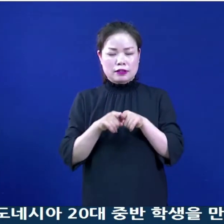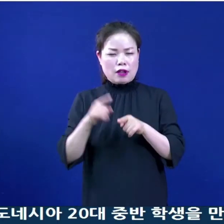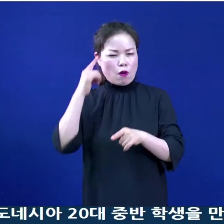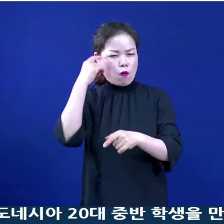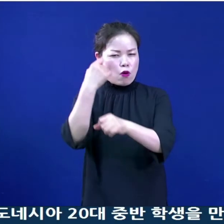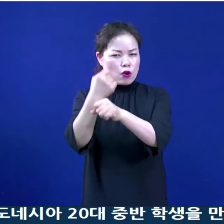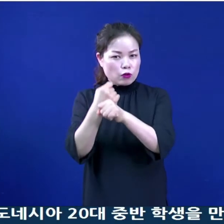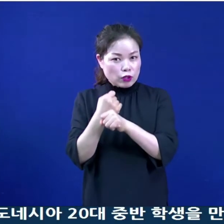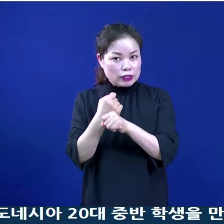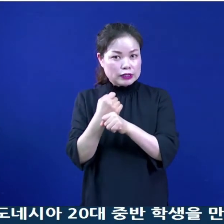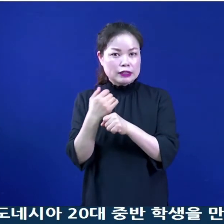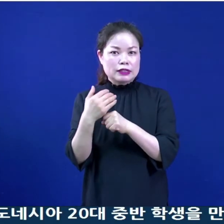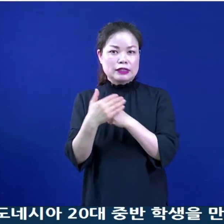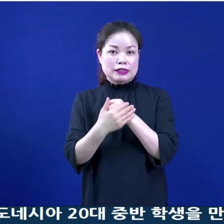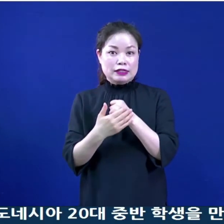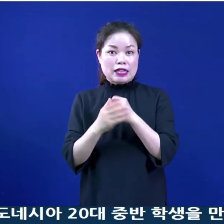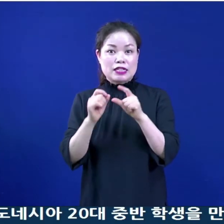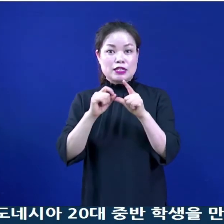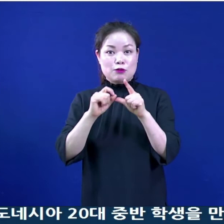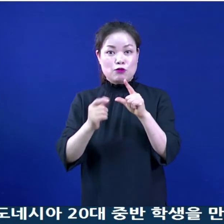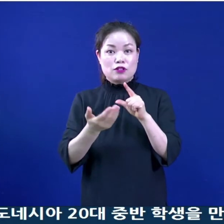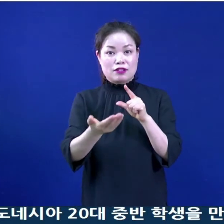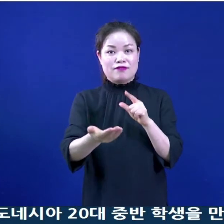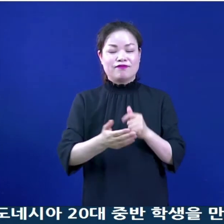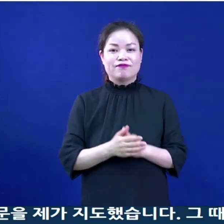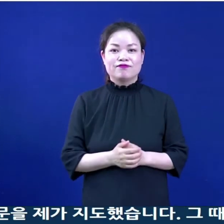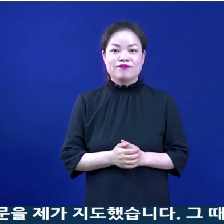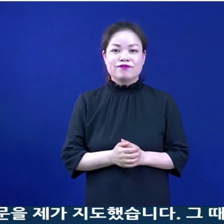연구하면서 받았던 은혜의 일부를 여러분하고 나누려고 합니다.